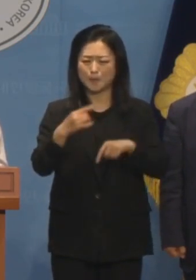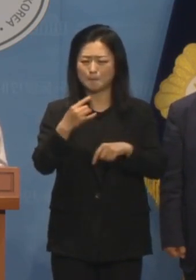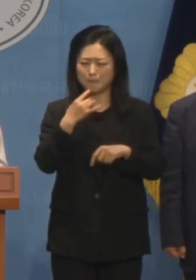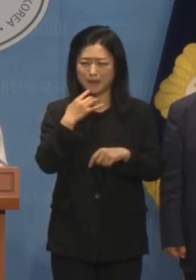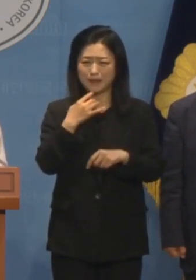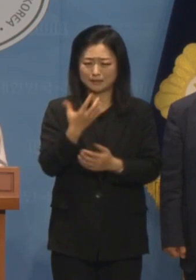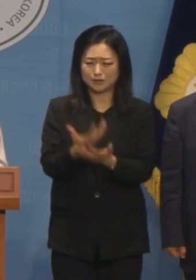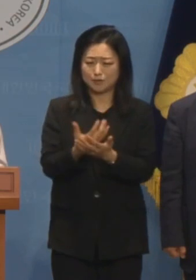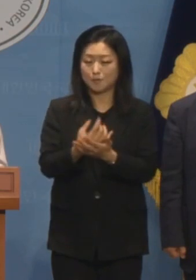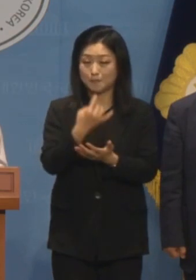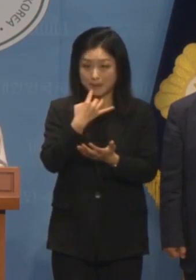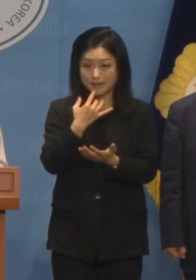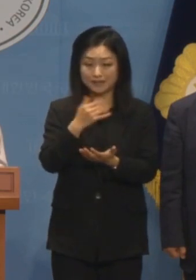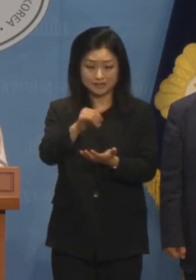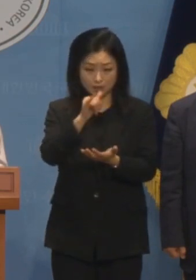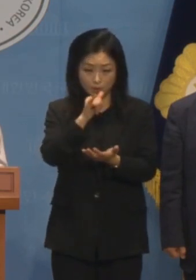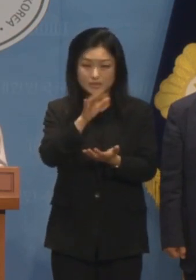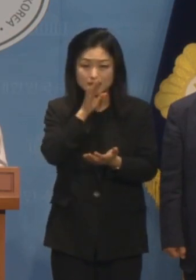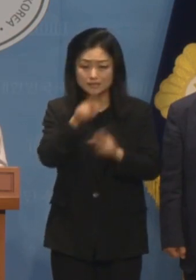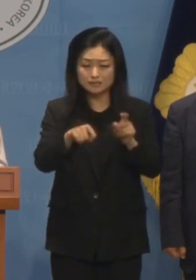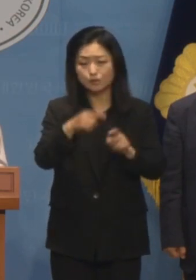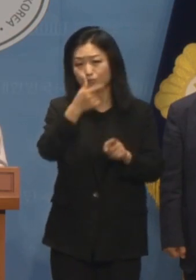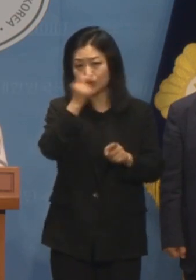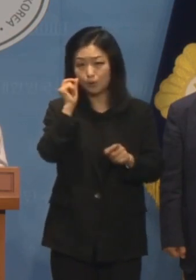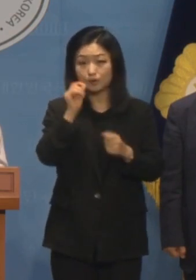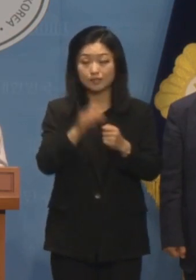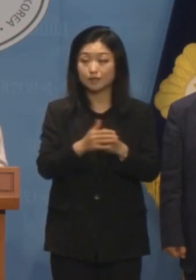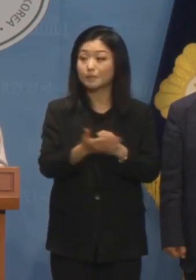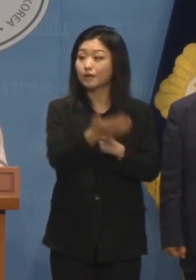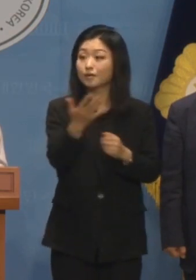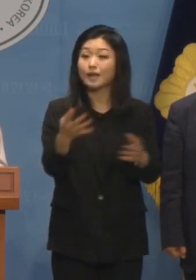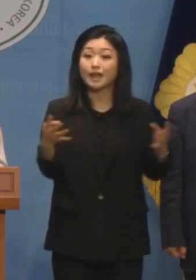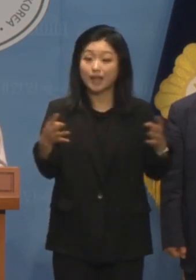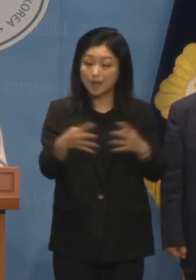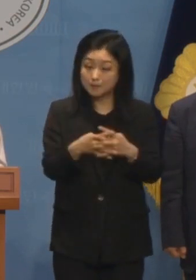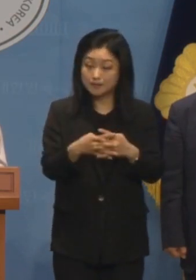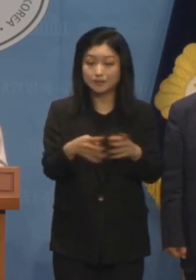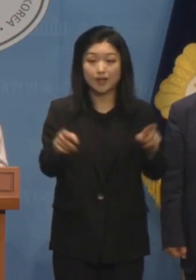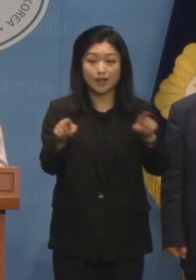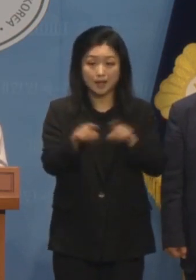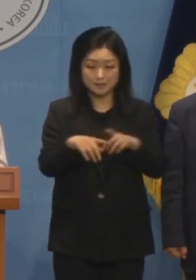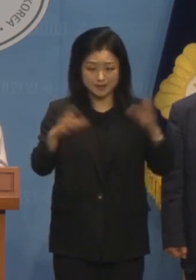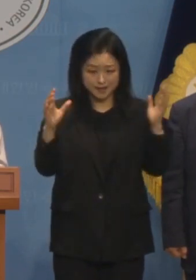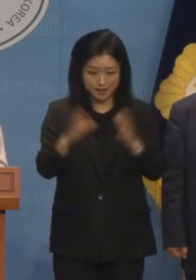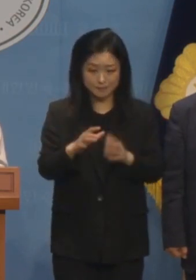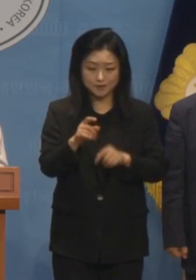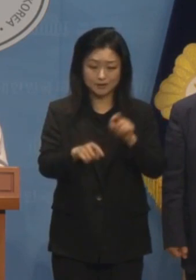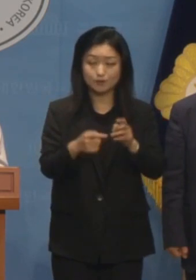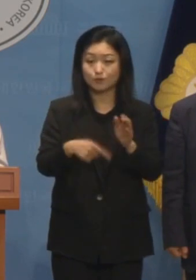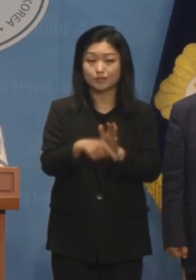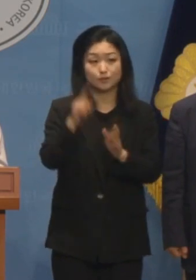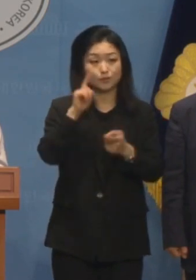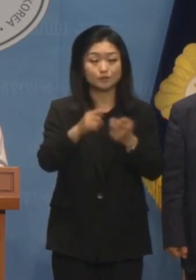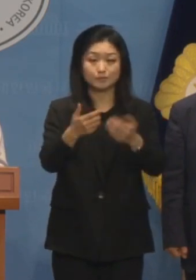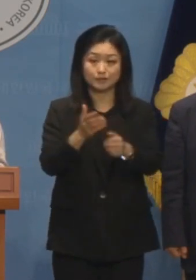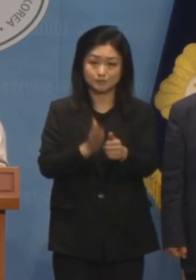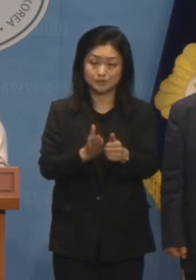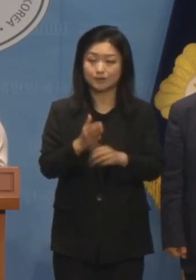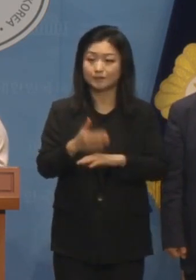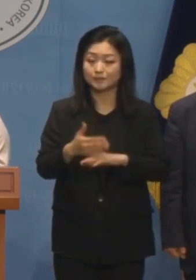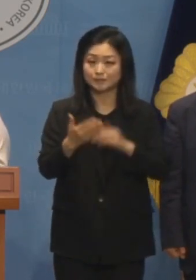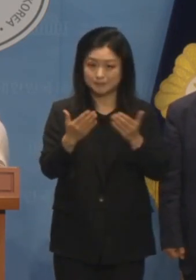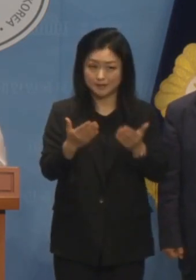의미 있는 중장기 발전 계획을 만들 수 있도록 사회적 합의 과정을 만들 수 있도록 많은 관심을 부탁드립니다.